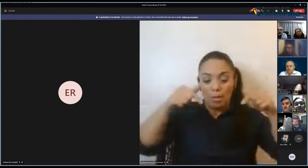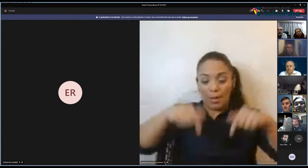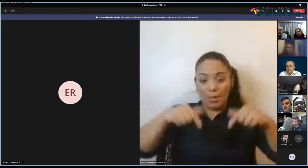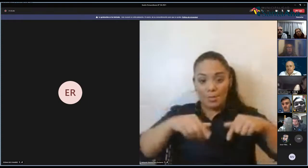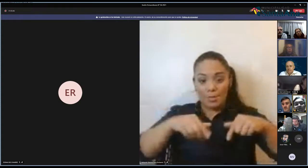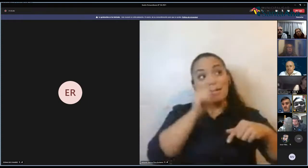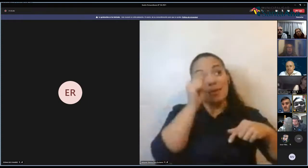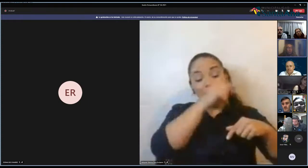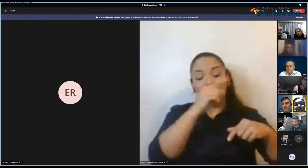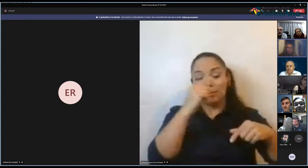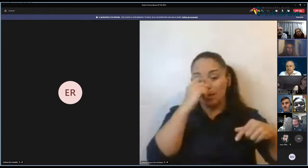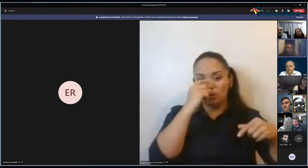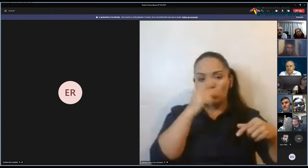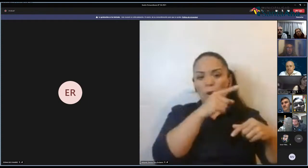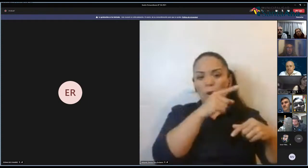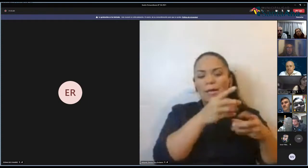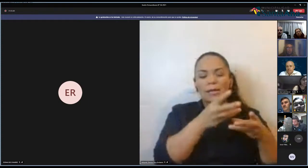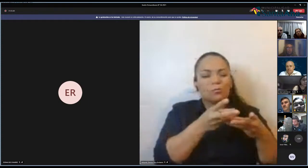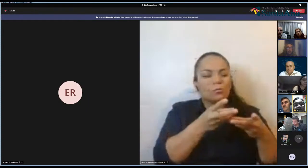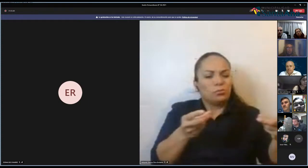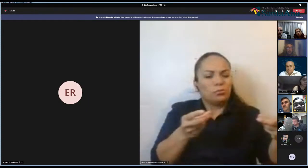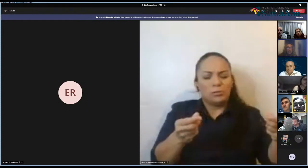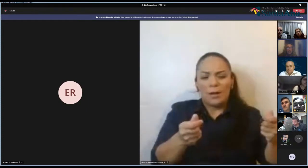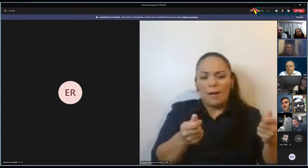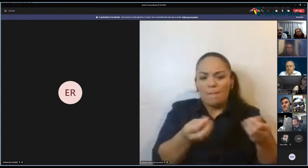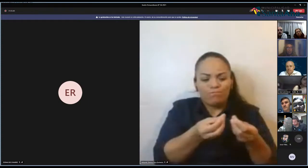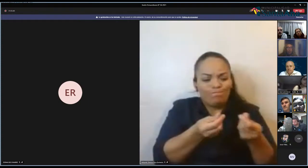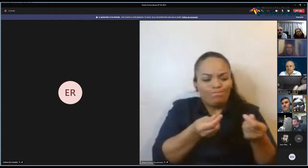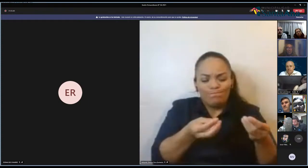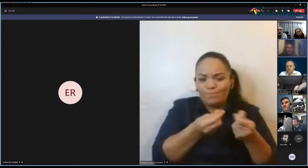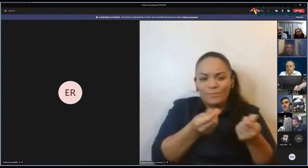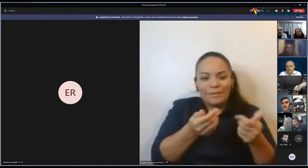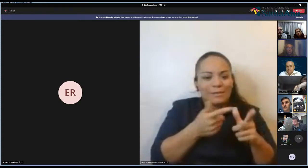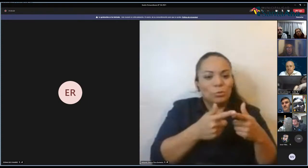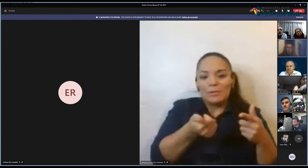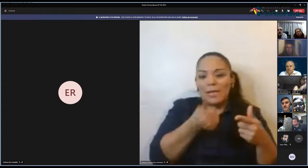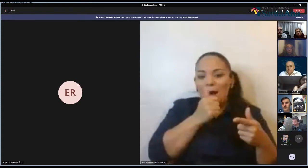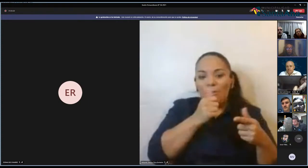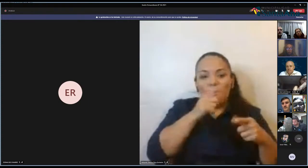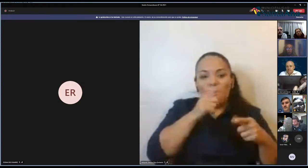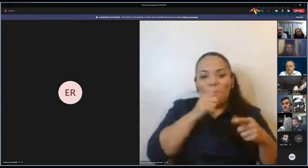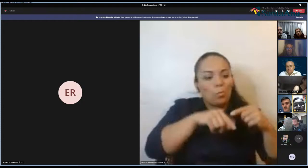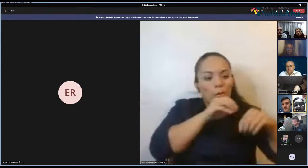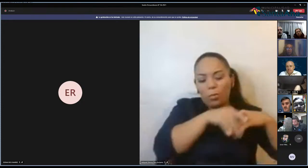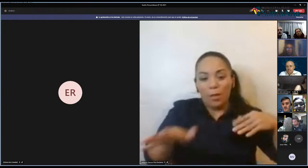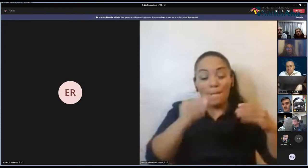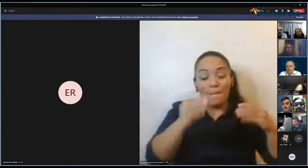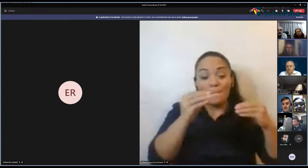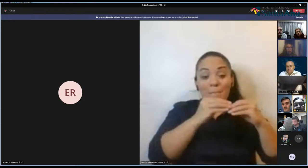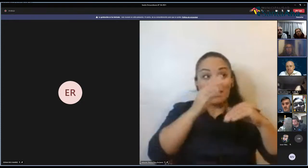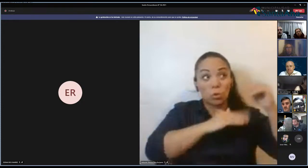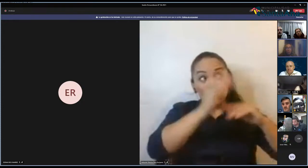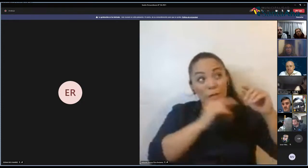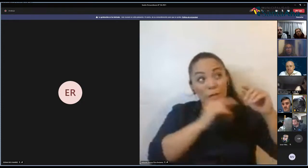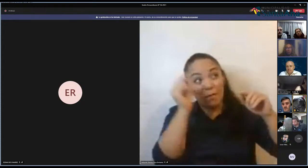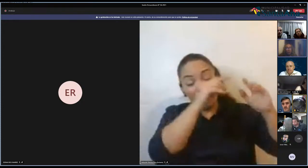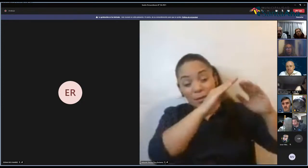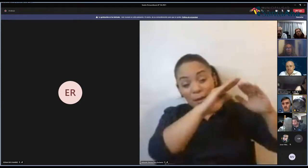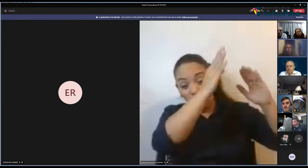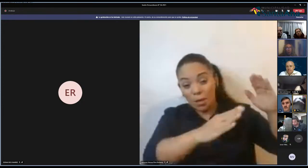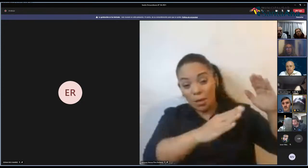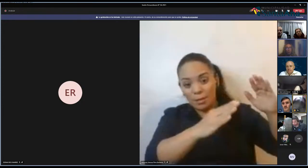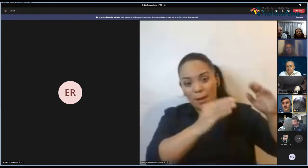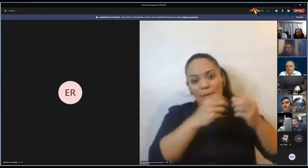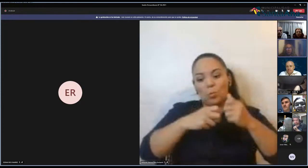de puro barro entonces aquí no hay forma de que esas aguas drenen cuantas más construcciones hay arriba más problemas tienen los de abajo